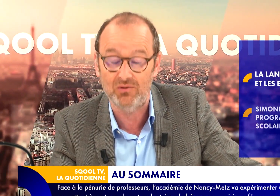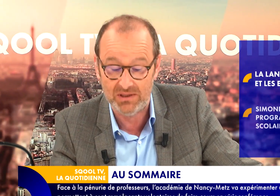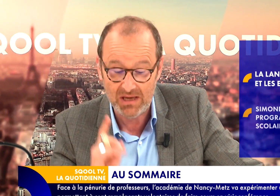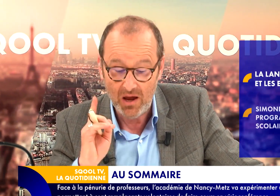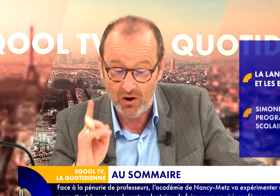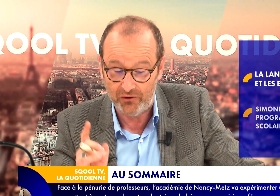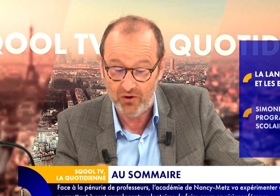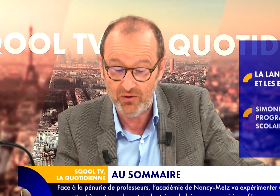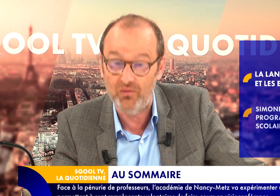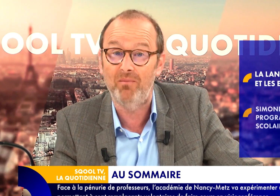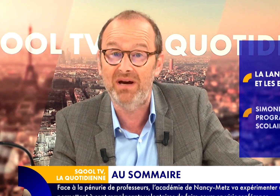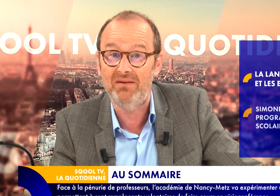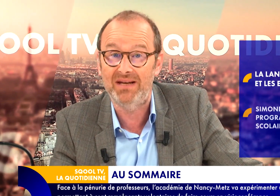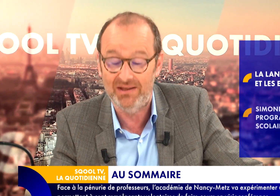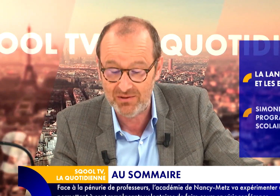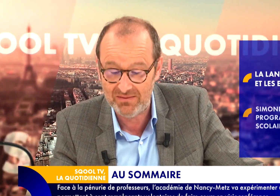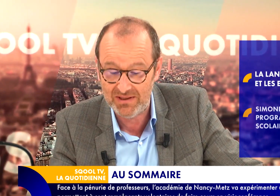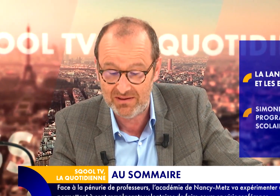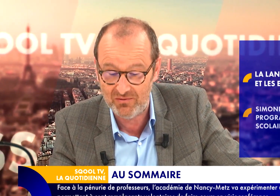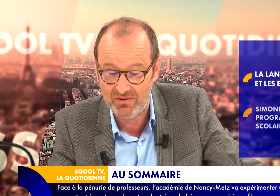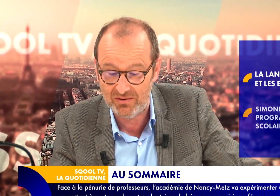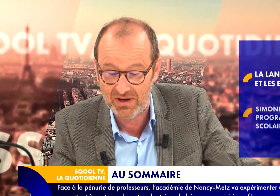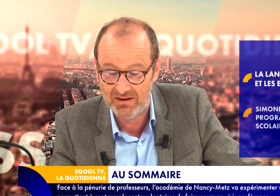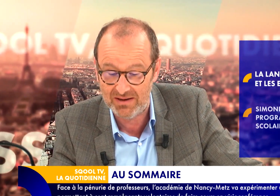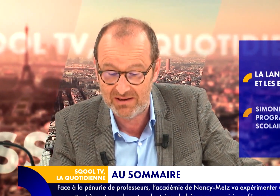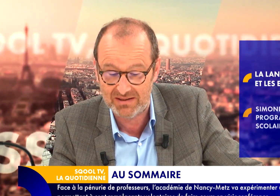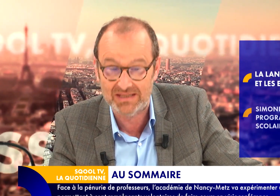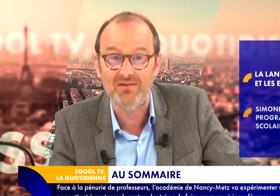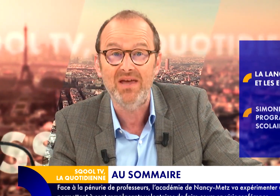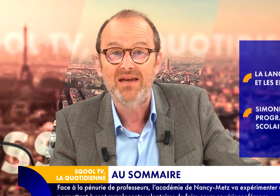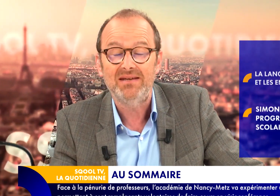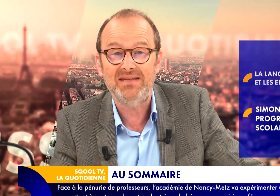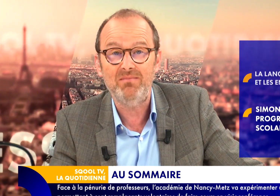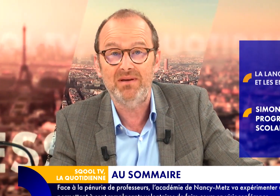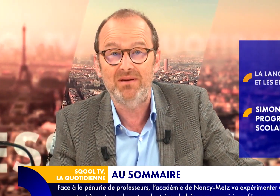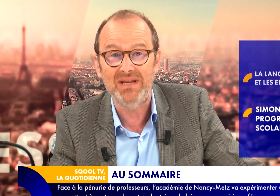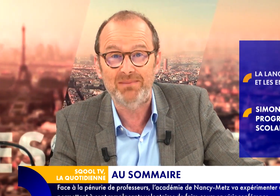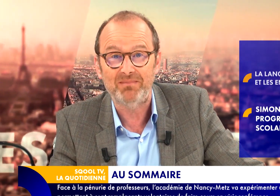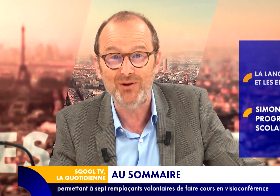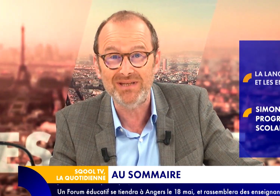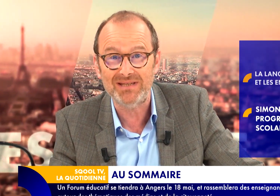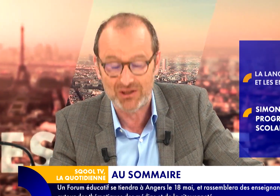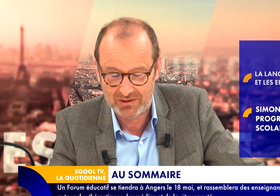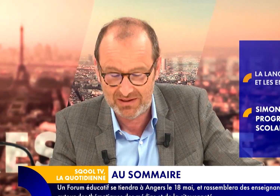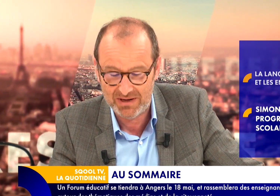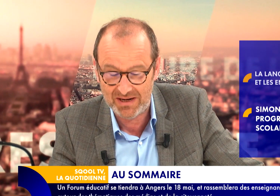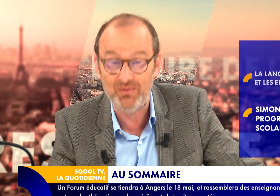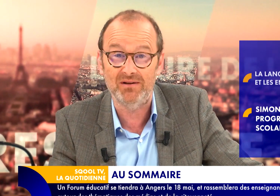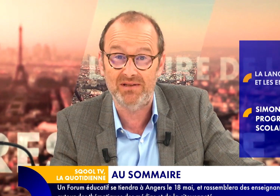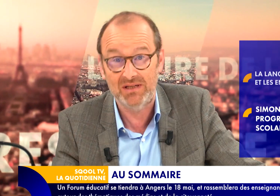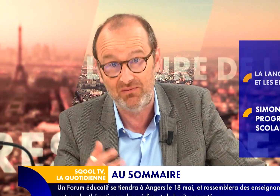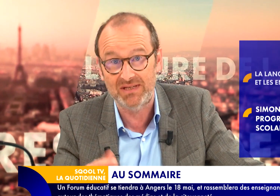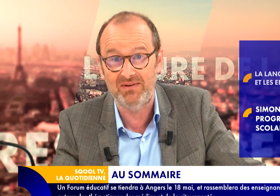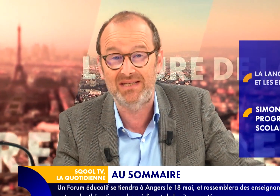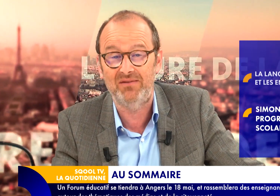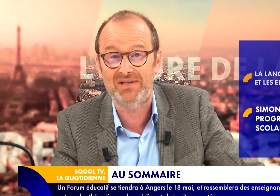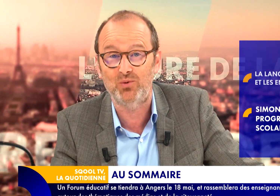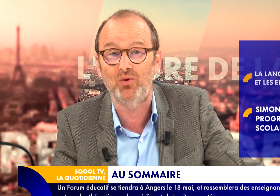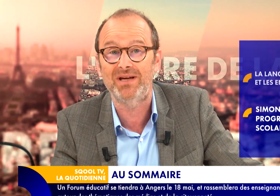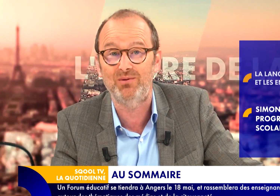ceux qui entendent ? On en parle avec les deux invités du Grand Oral dans quelques instants, Seb et Mélie. L'antisèche d'Amal Laoui. L'antisèche, vous le savez, c'est la façon dont